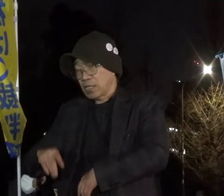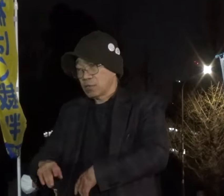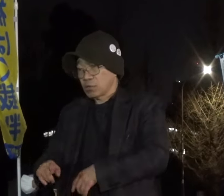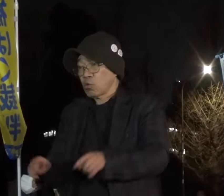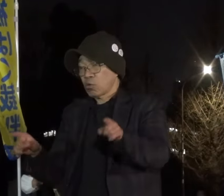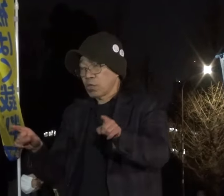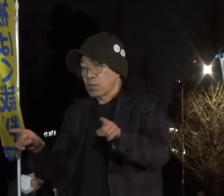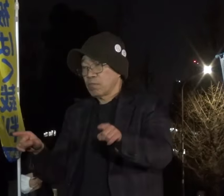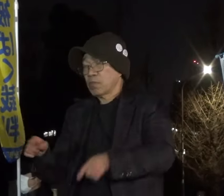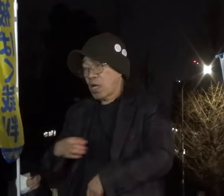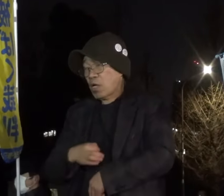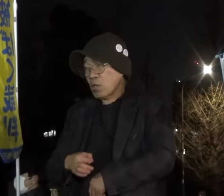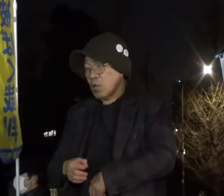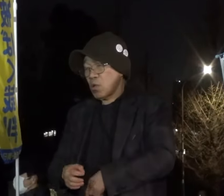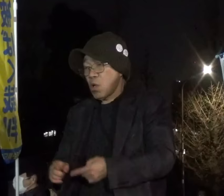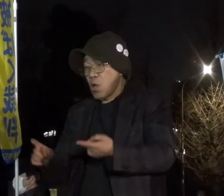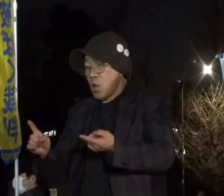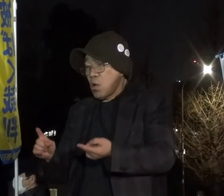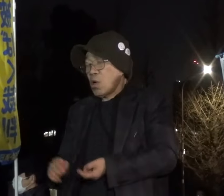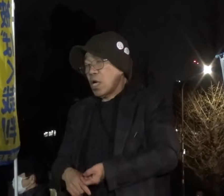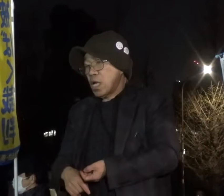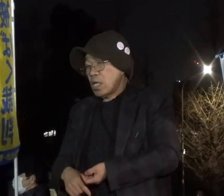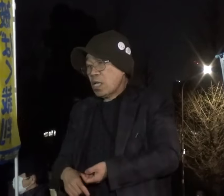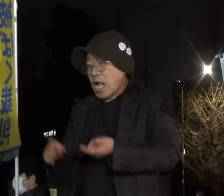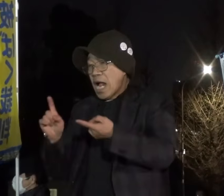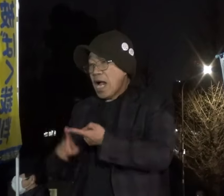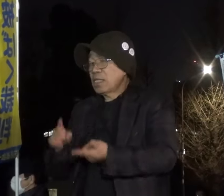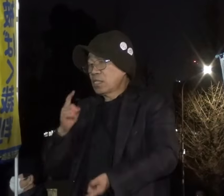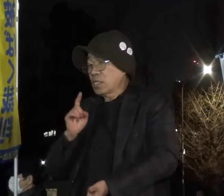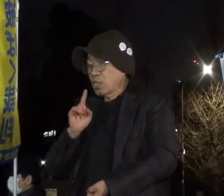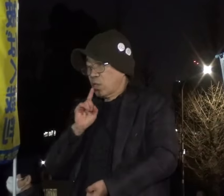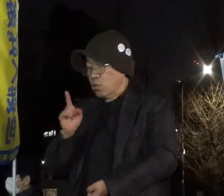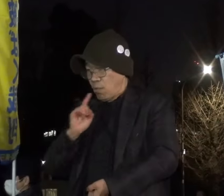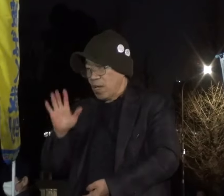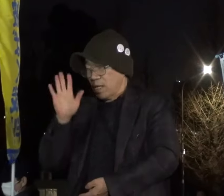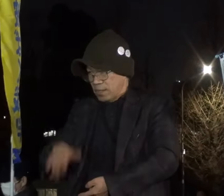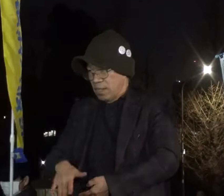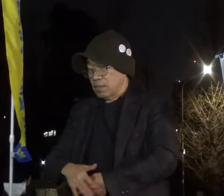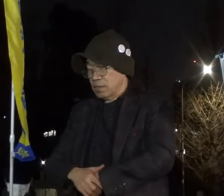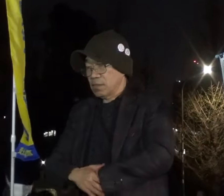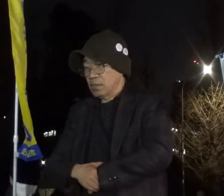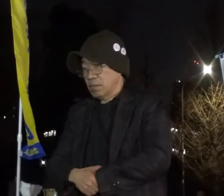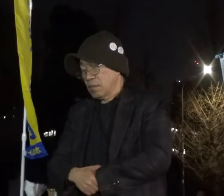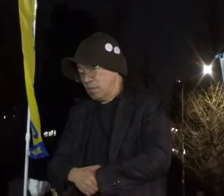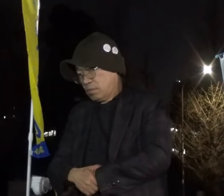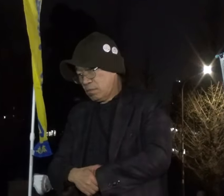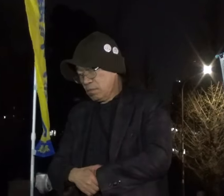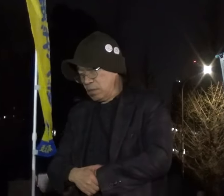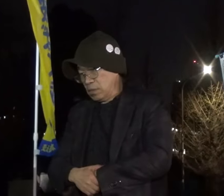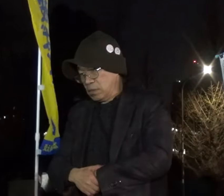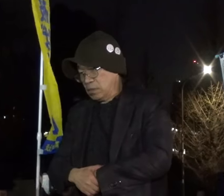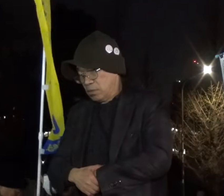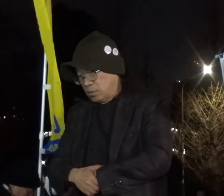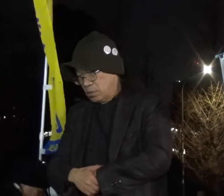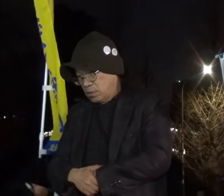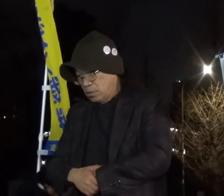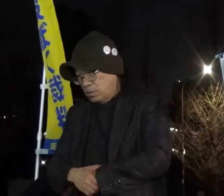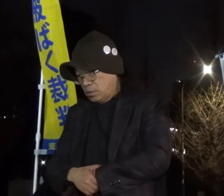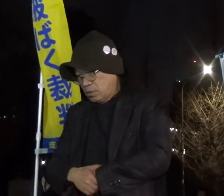。私は総評の豪華労連というところの属していたある工場の労働組合の活動をやったことあるん